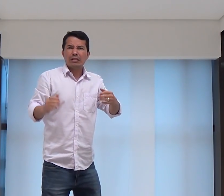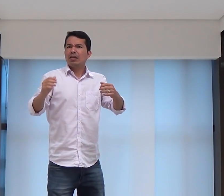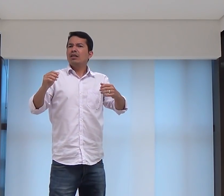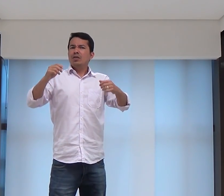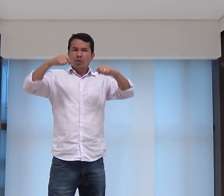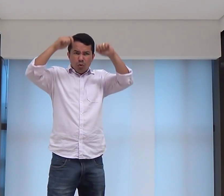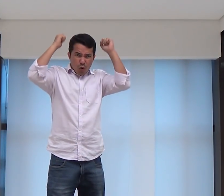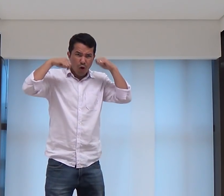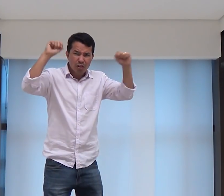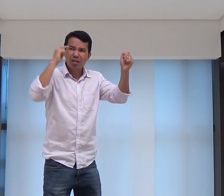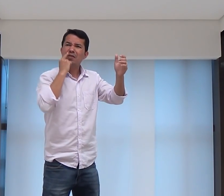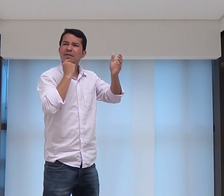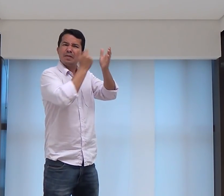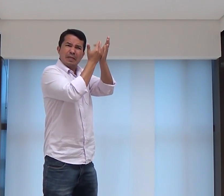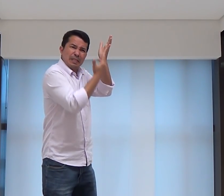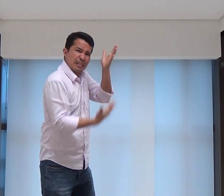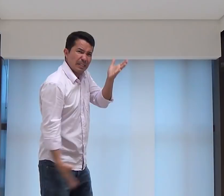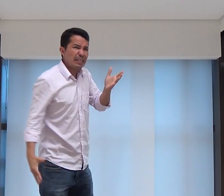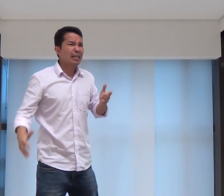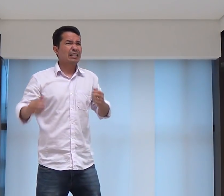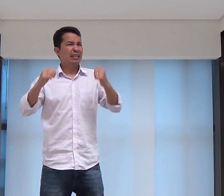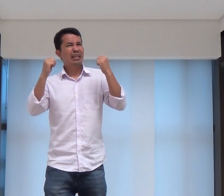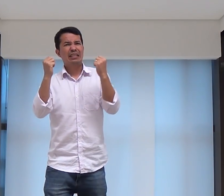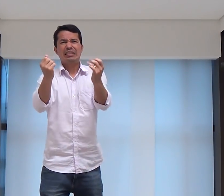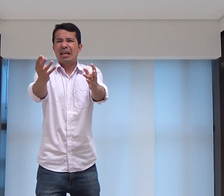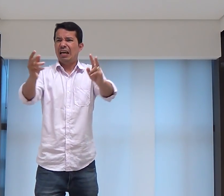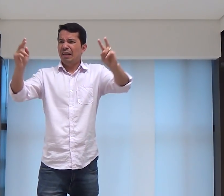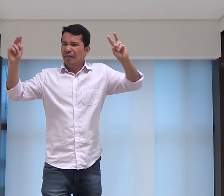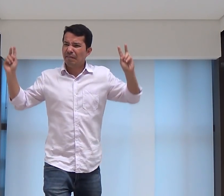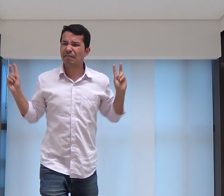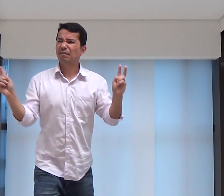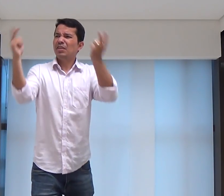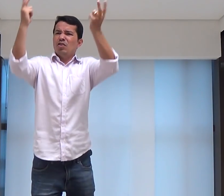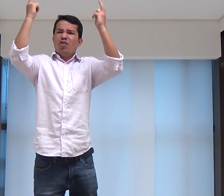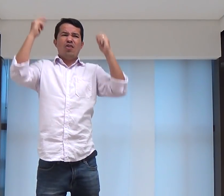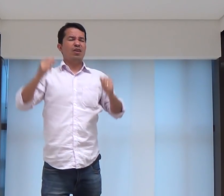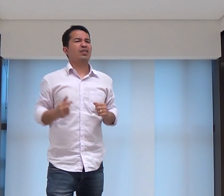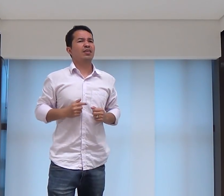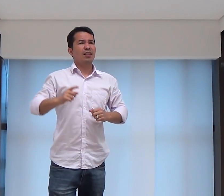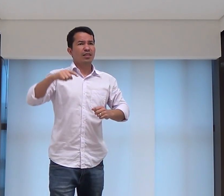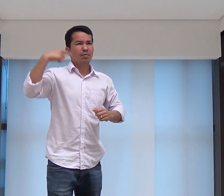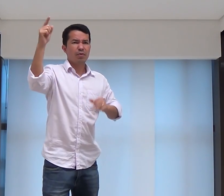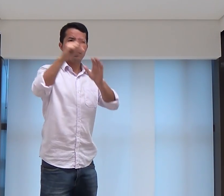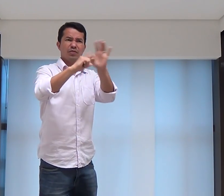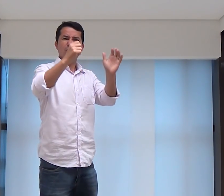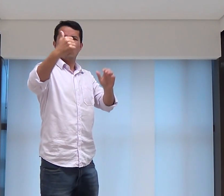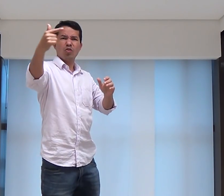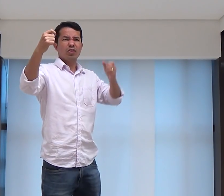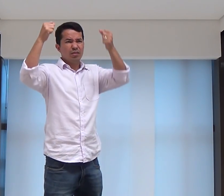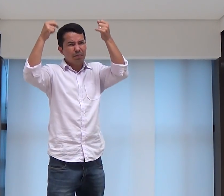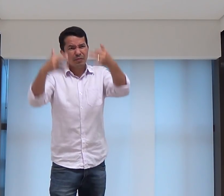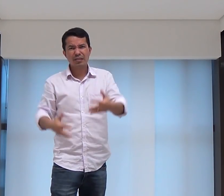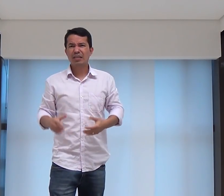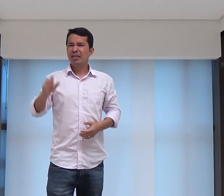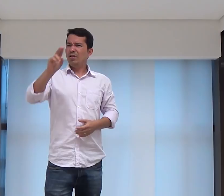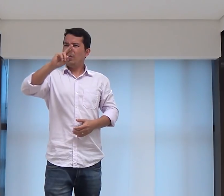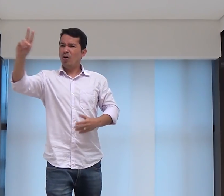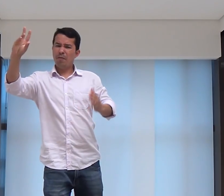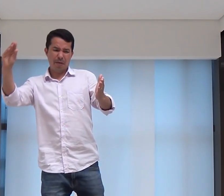No versículo 10, ainda mais adiante, fala sobre o Cordeiro de Deus, aquele que nos dá a vitória. No versículo 12